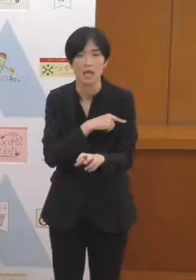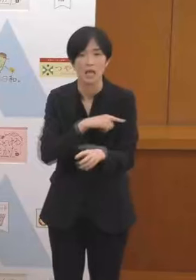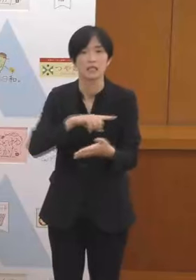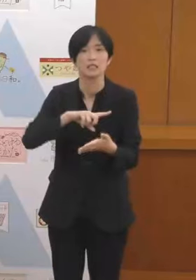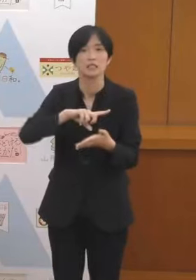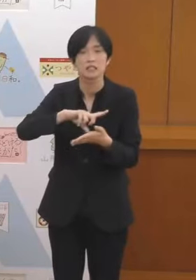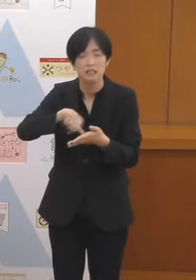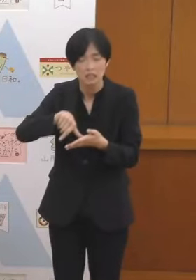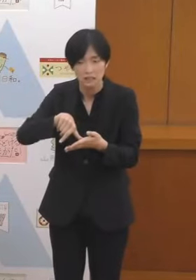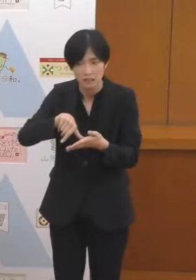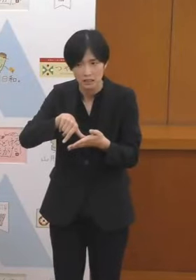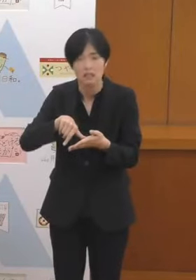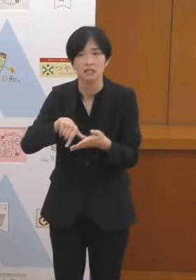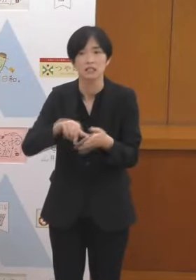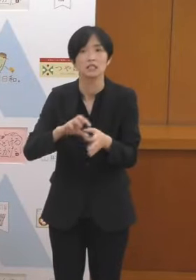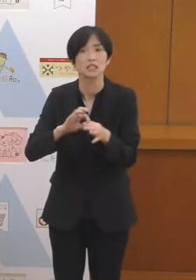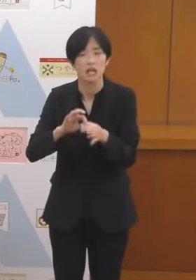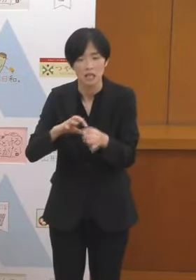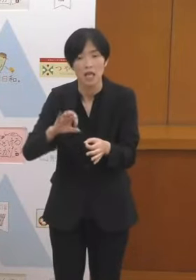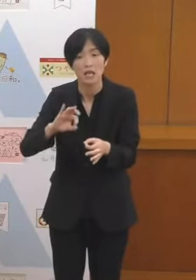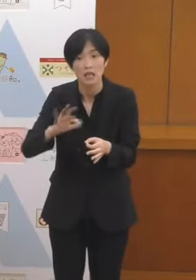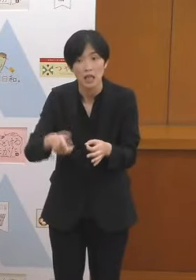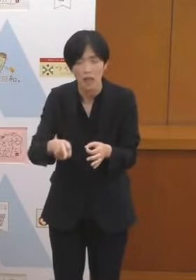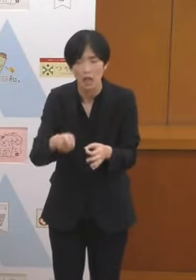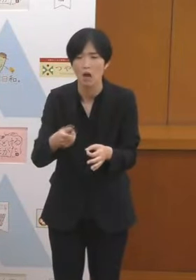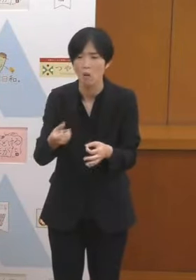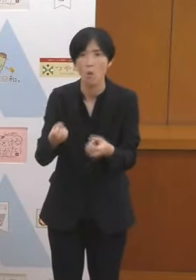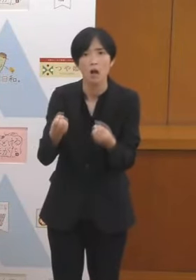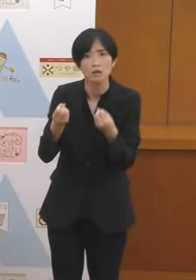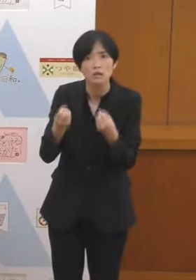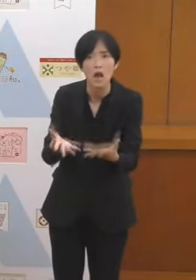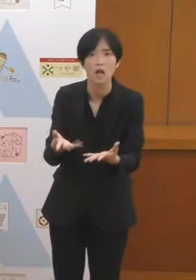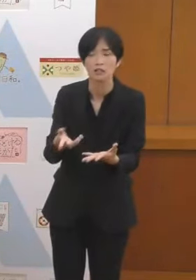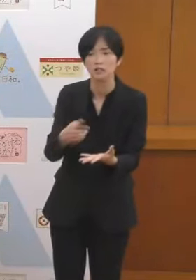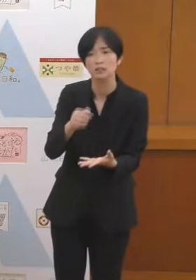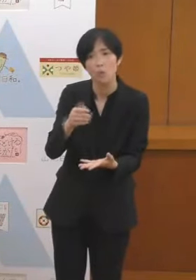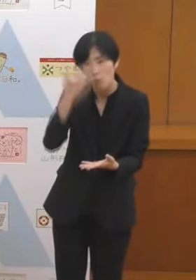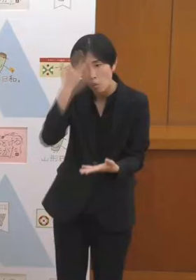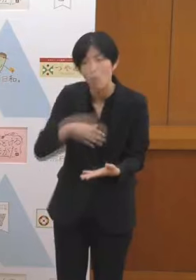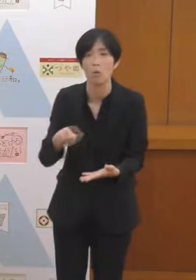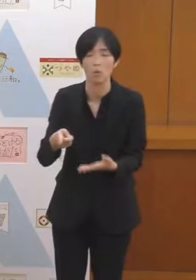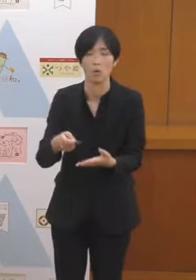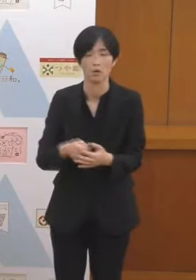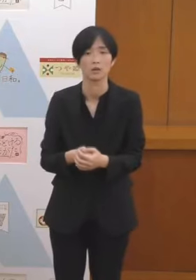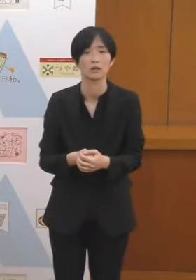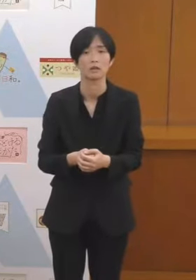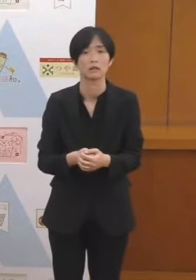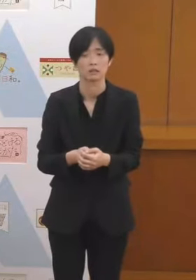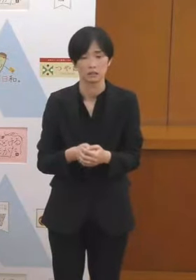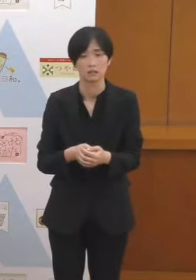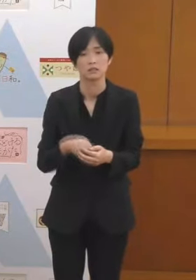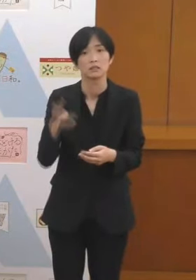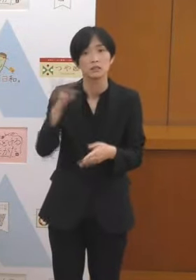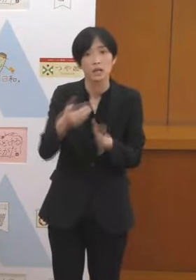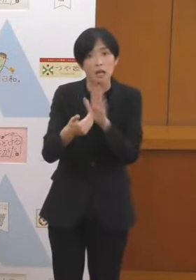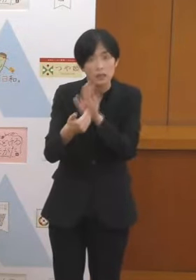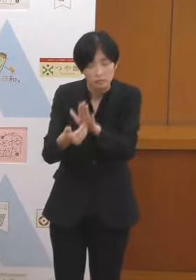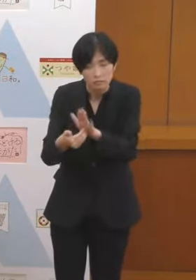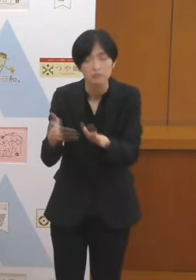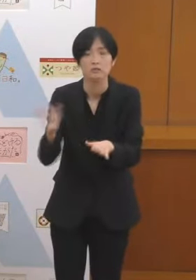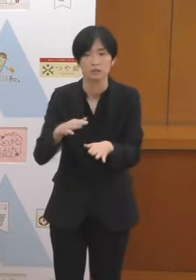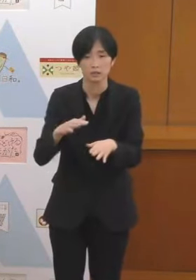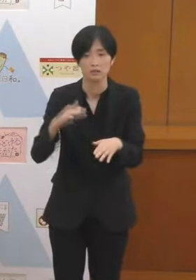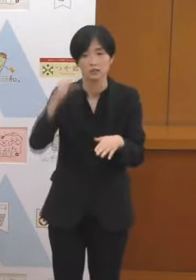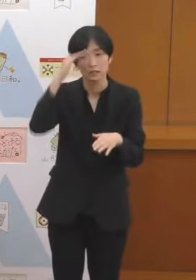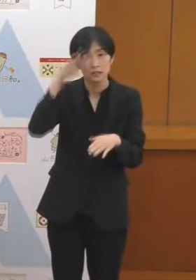新たな取り組みであると考えておりますえそのためこの度のアンケートでは災害防止や景観保全等